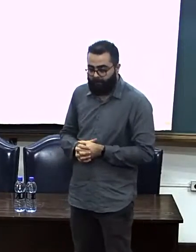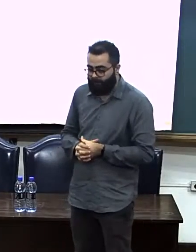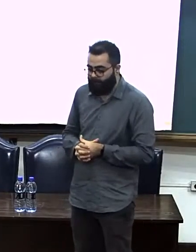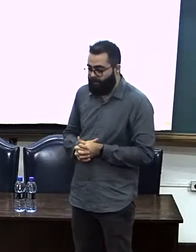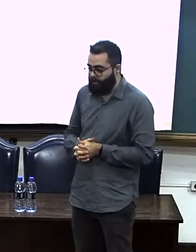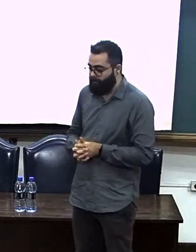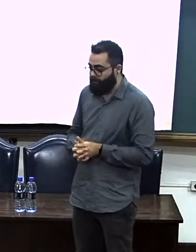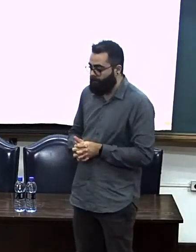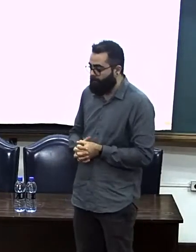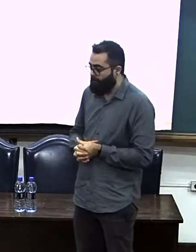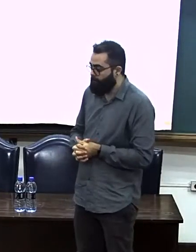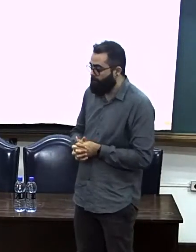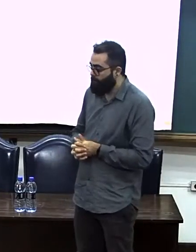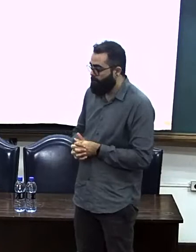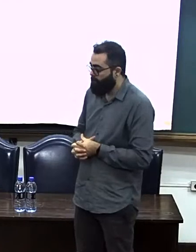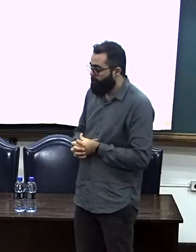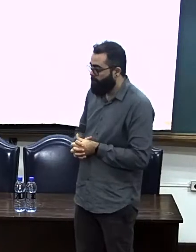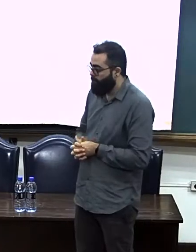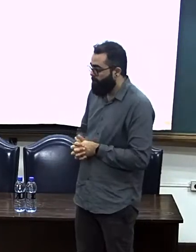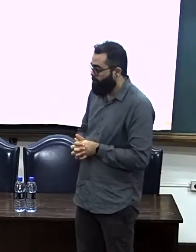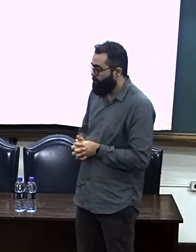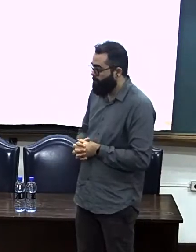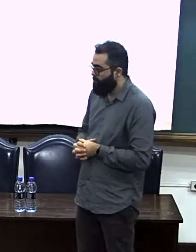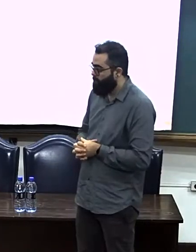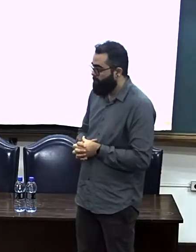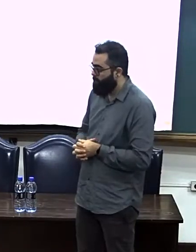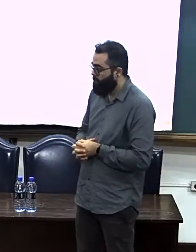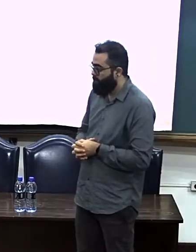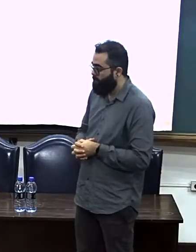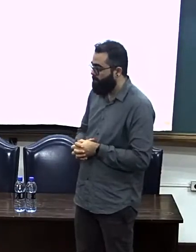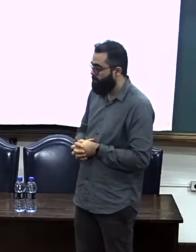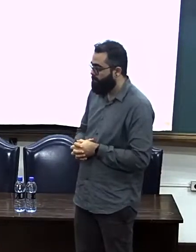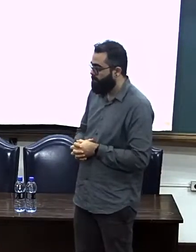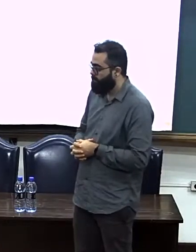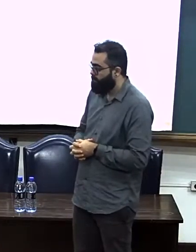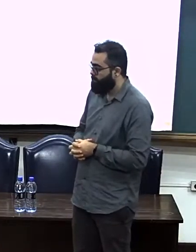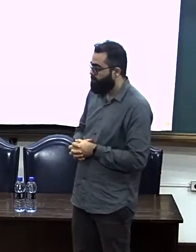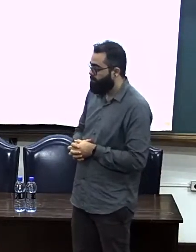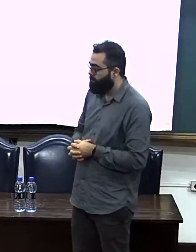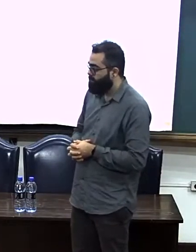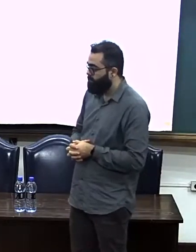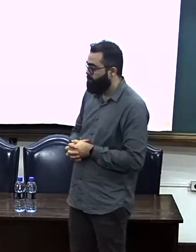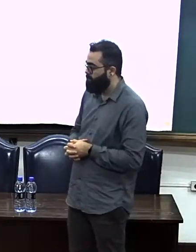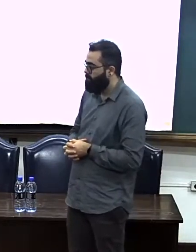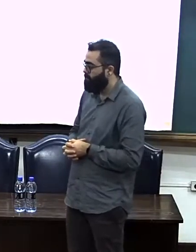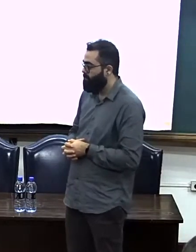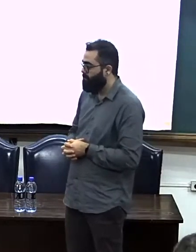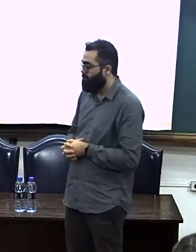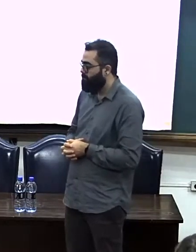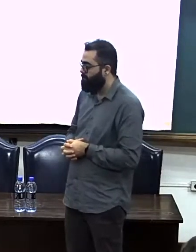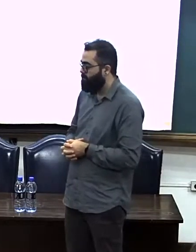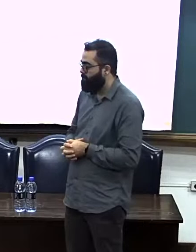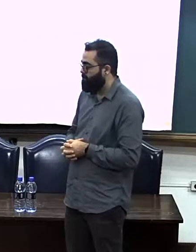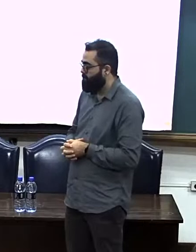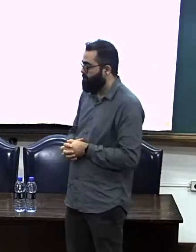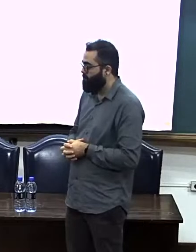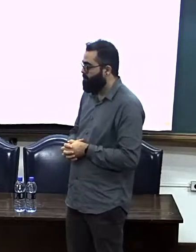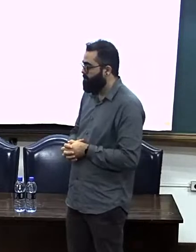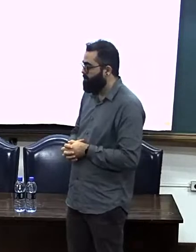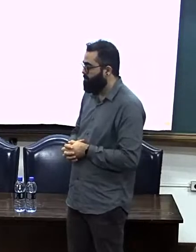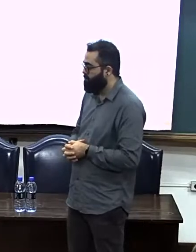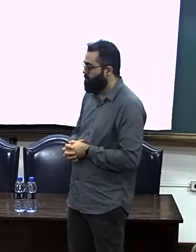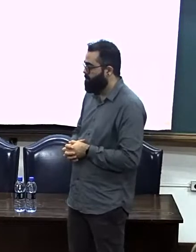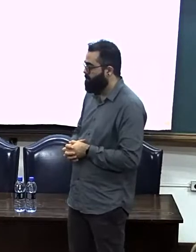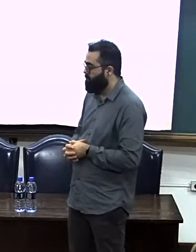como a organização prosódica, fonológica, é mapeada em